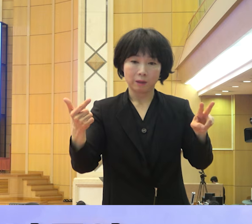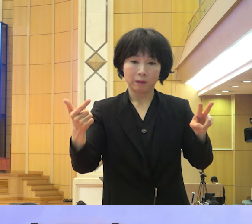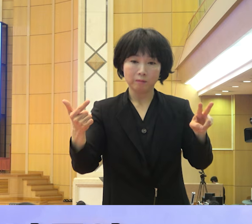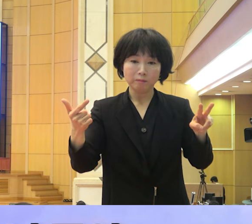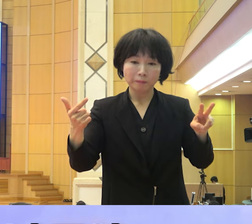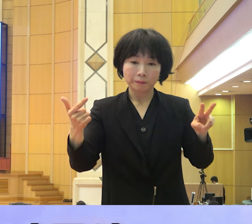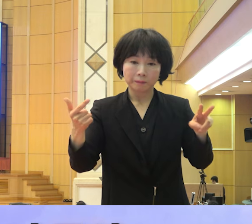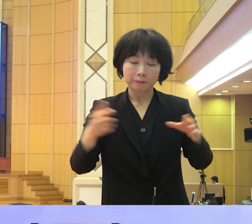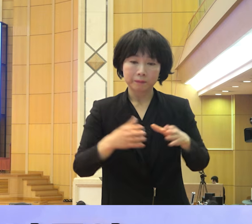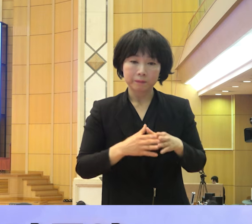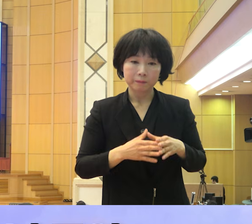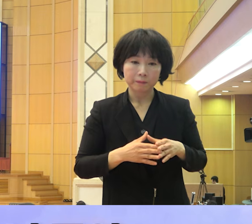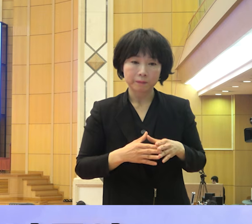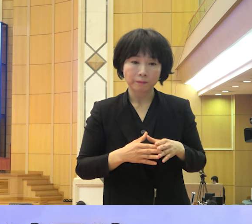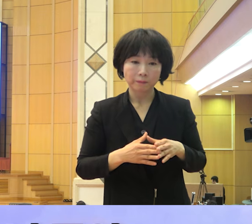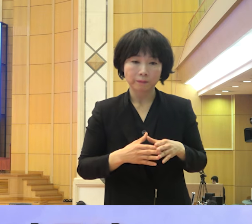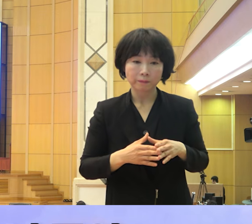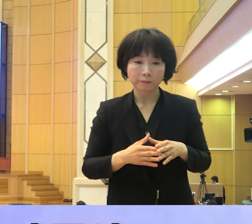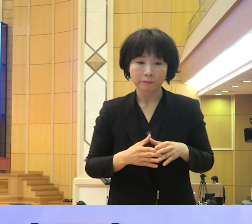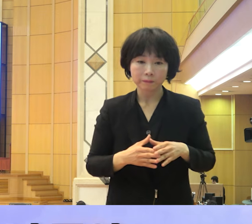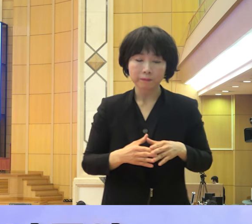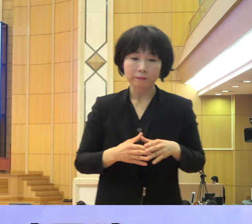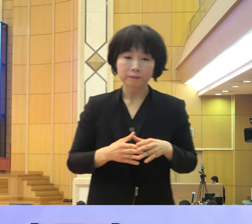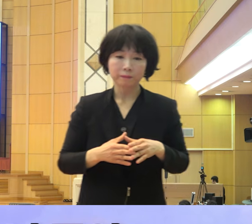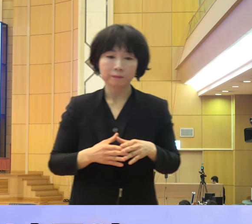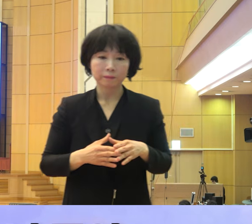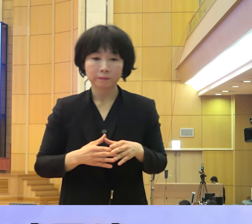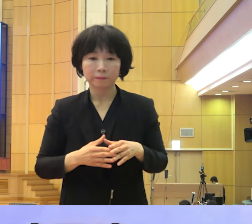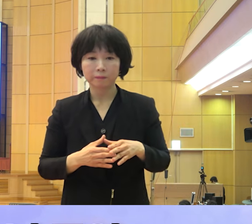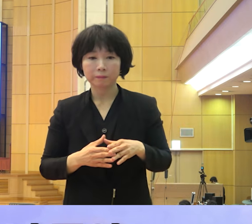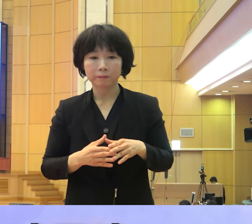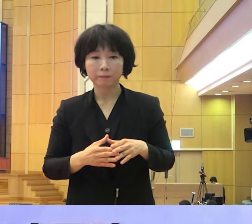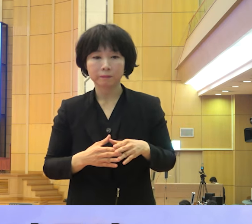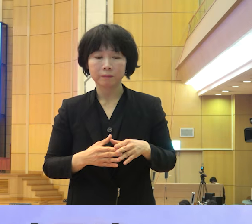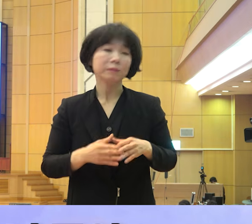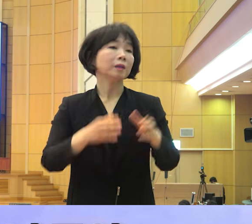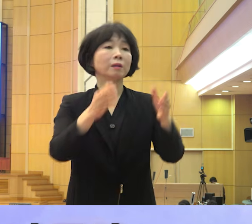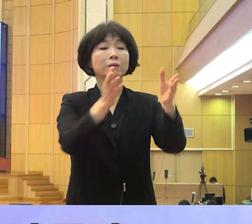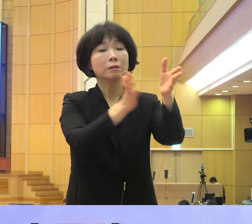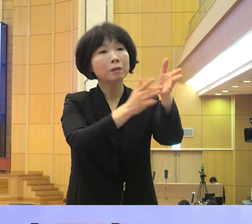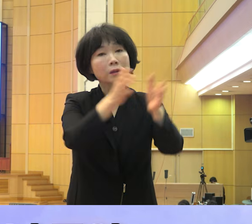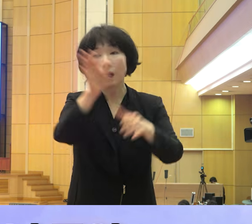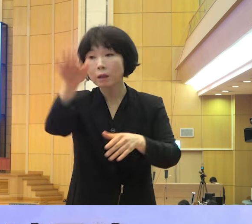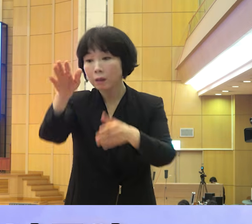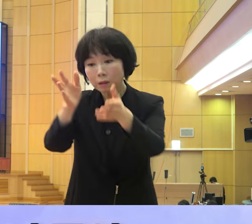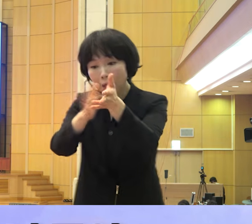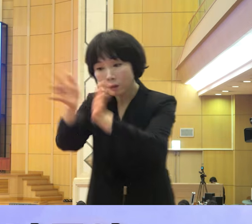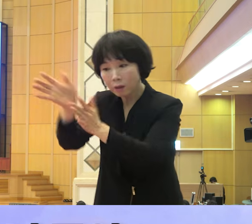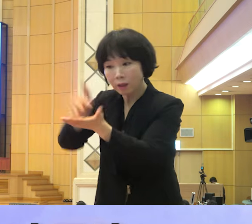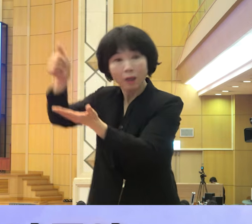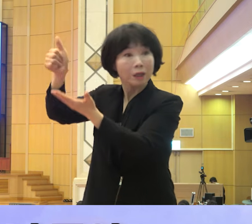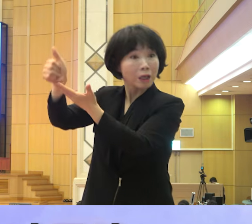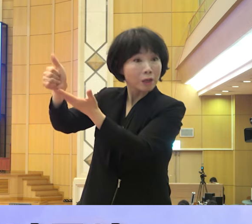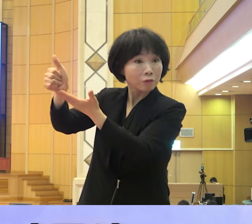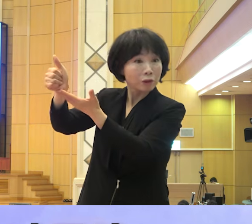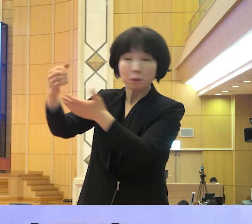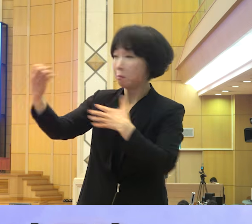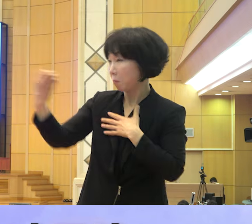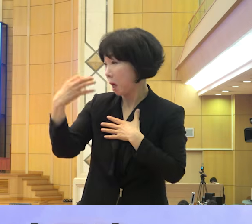말을 들었던 유대교 사람들이 하는 말입니다. 예수님이 하나님의 아들이라고 그리스도라고 자꾸만